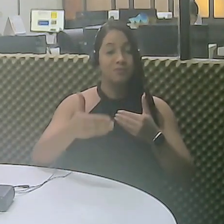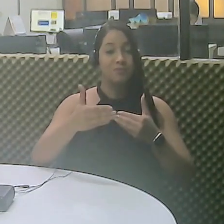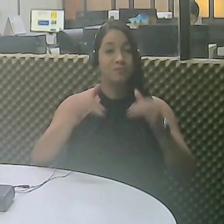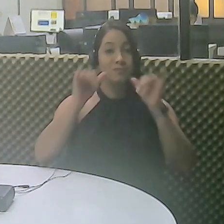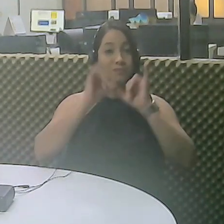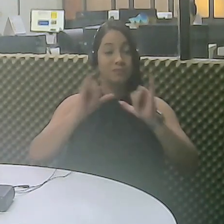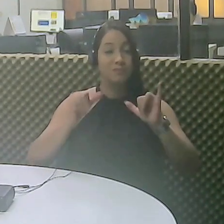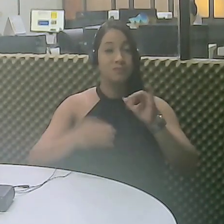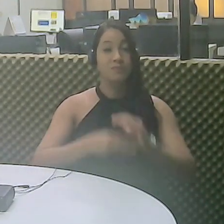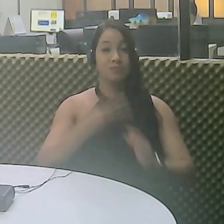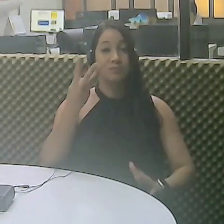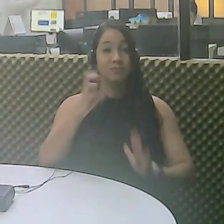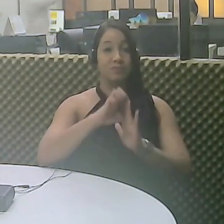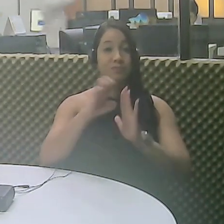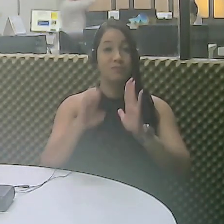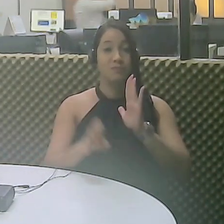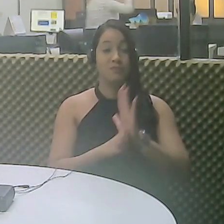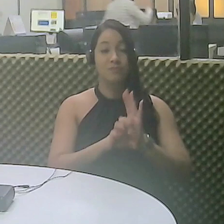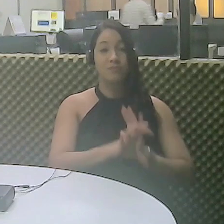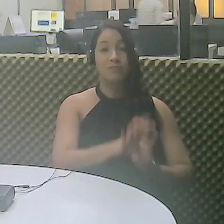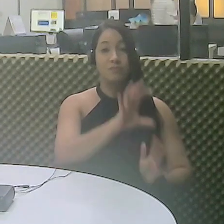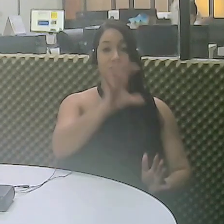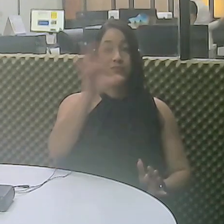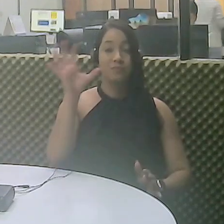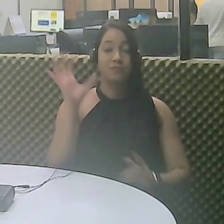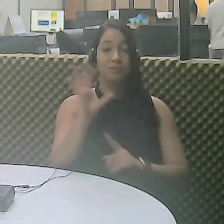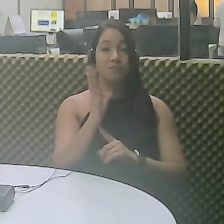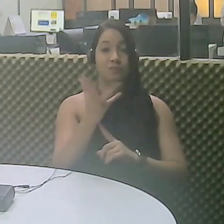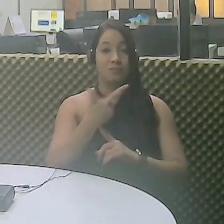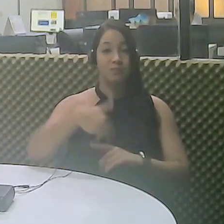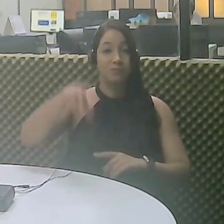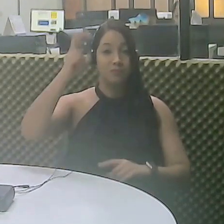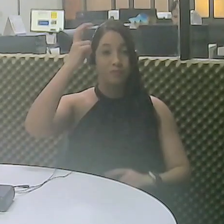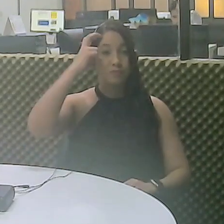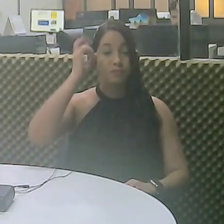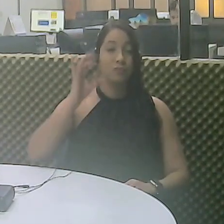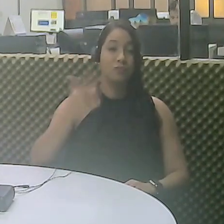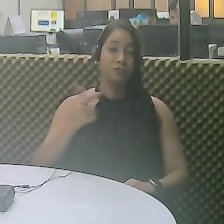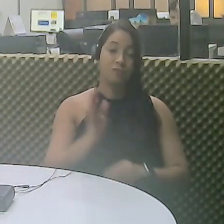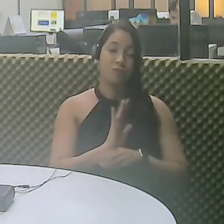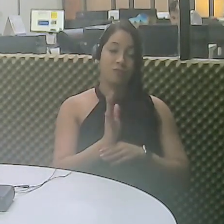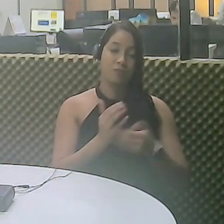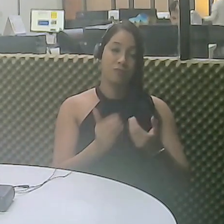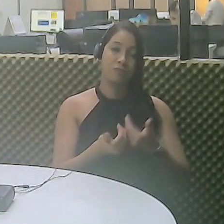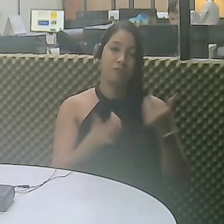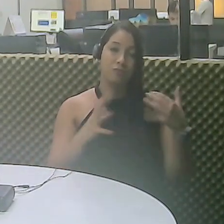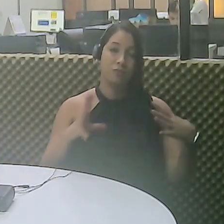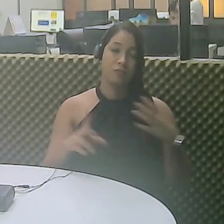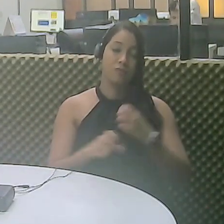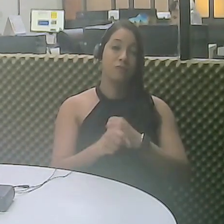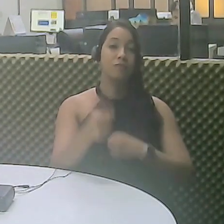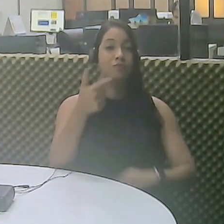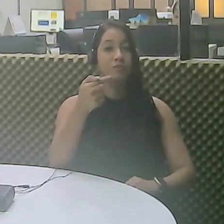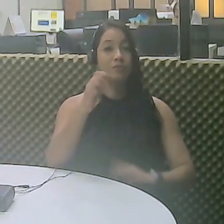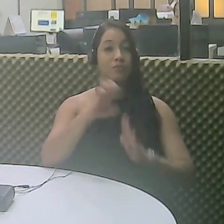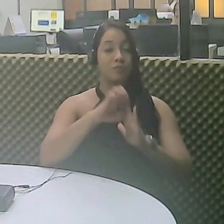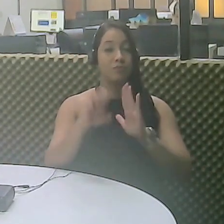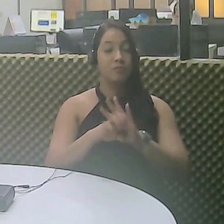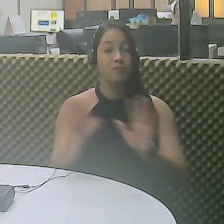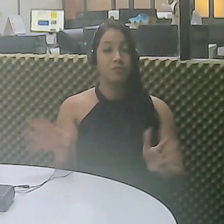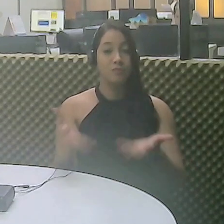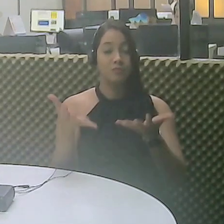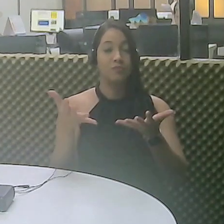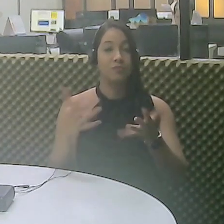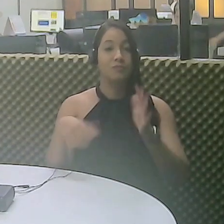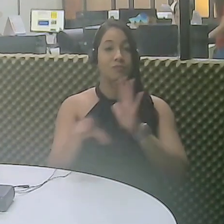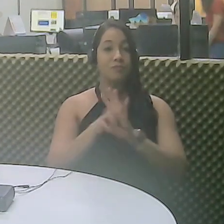lançados outros 3 editais para as demais áreas artísticos culturais, exceto audiovisual, totalizando 7 editais de fomento. A